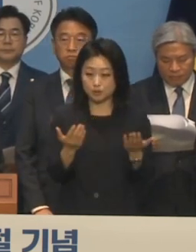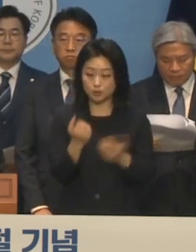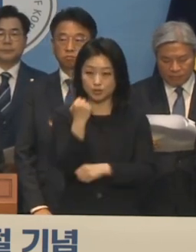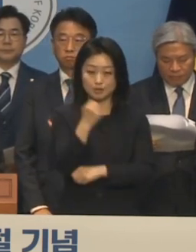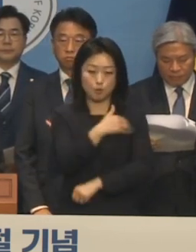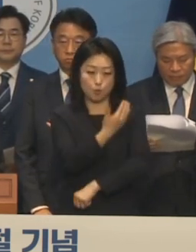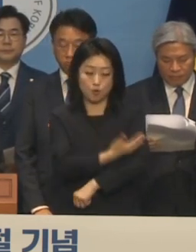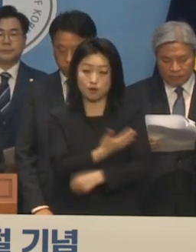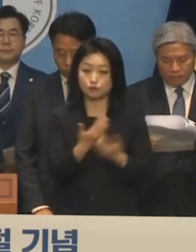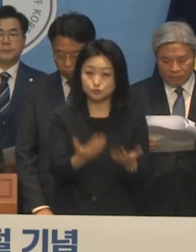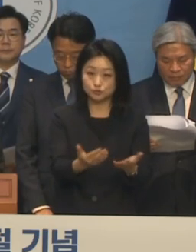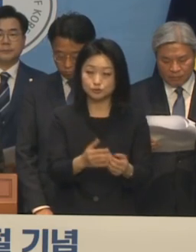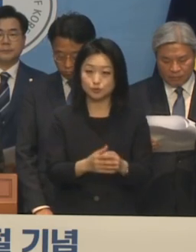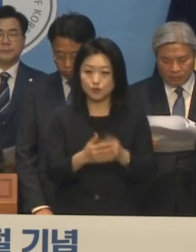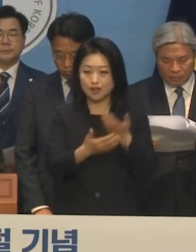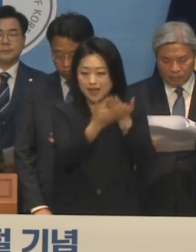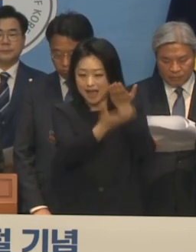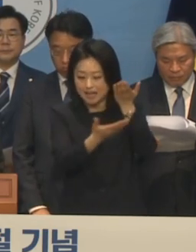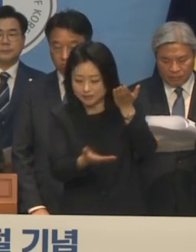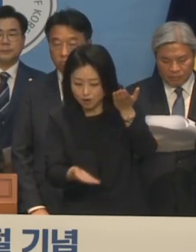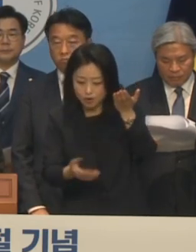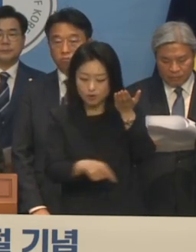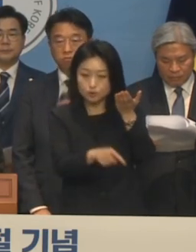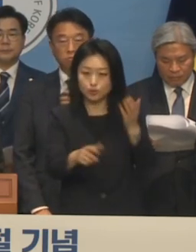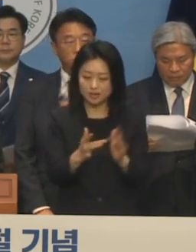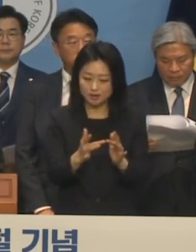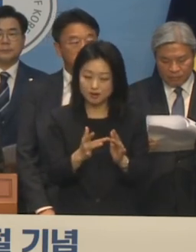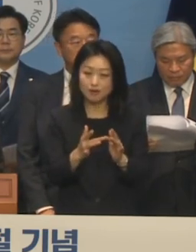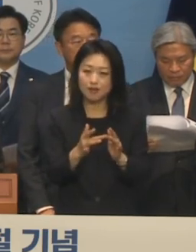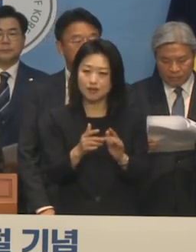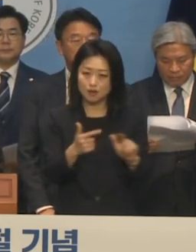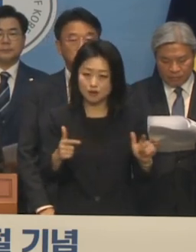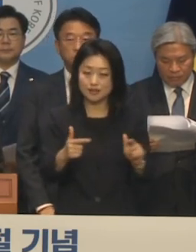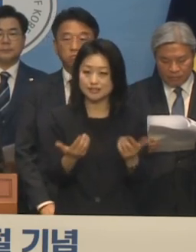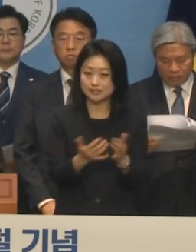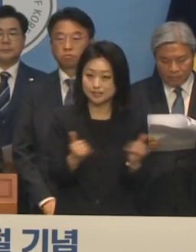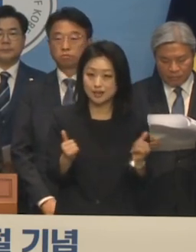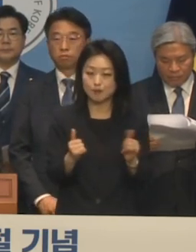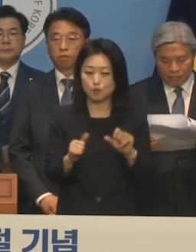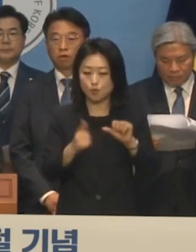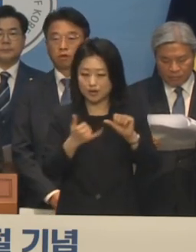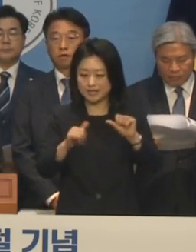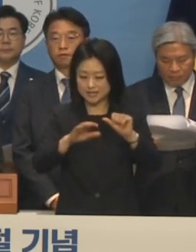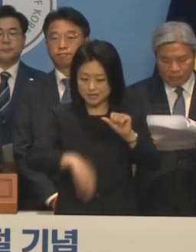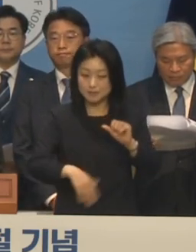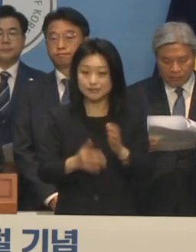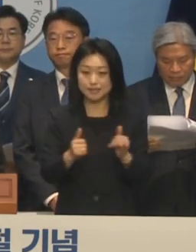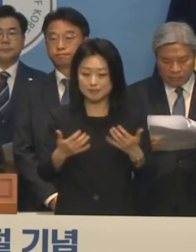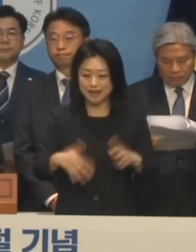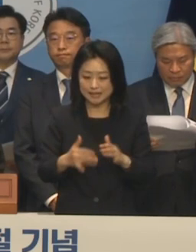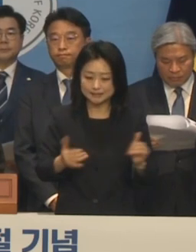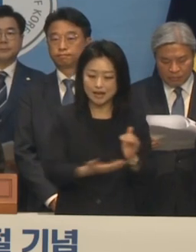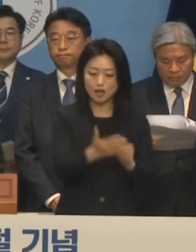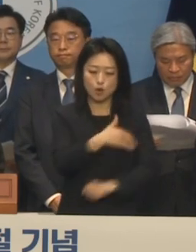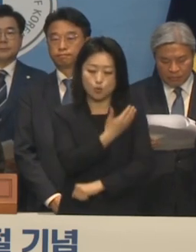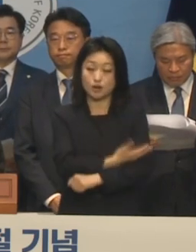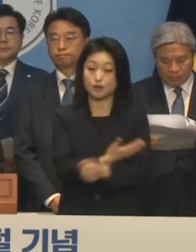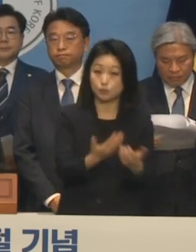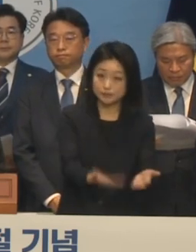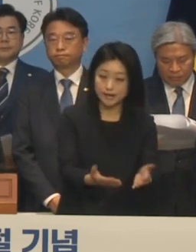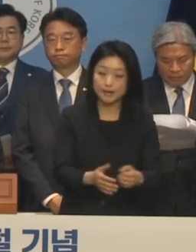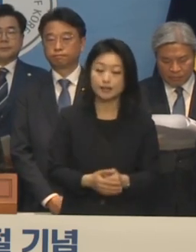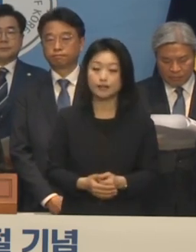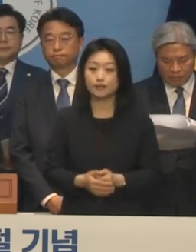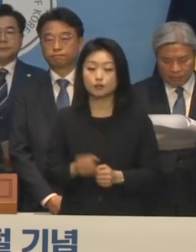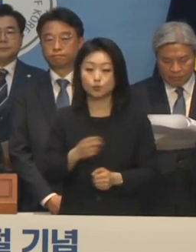보장, 사내하청 비정규직, 플랫폼, 5인 미만 사업장 노동자 등 노동약자에 대한 권리 보장, 산업구조 전환